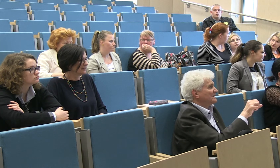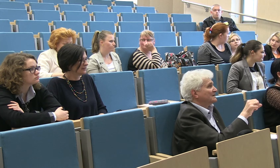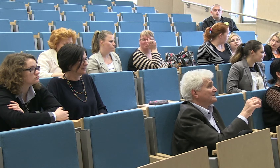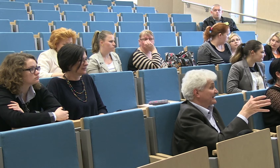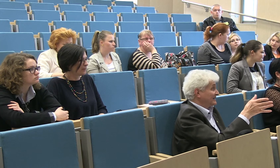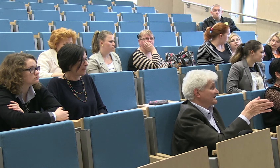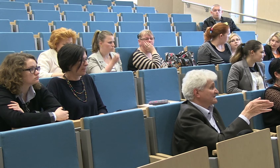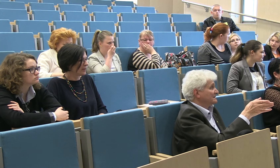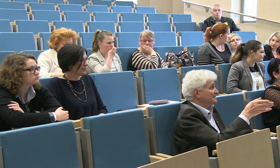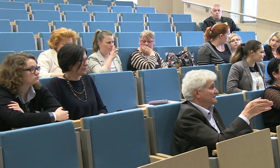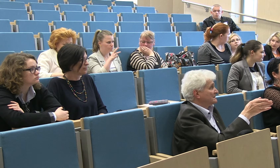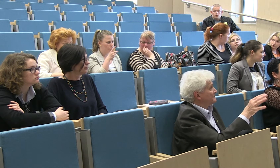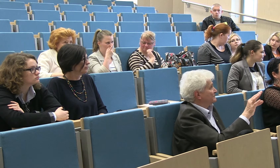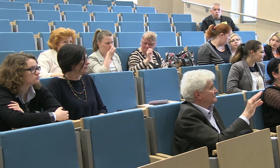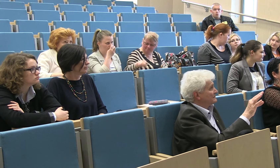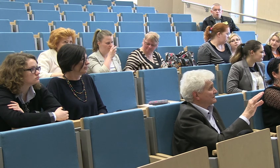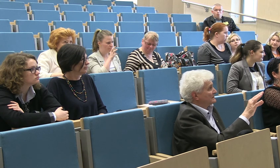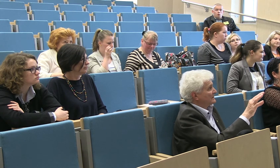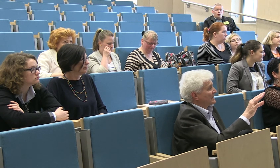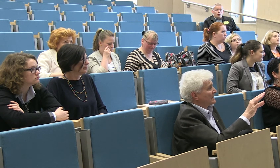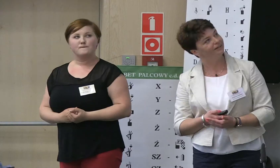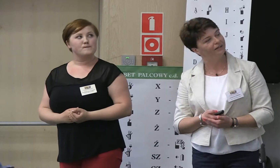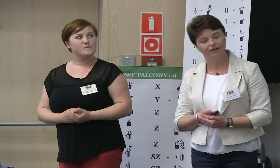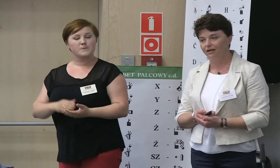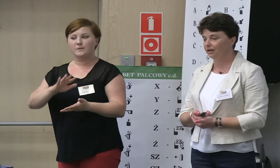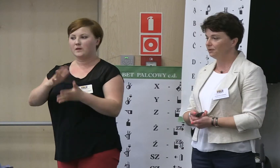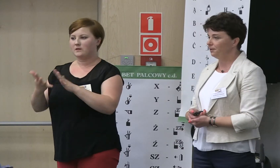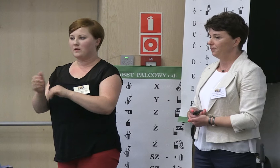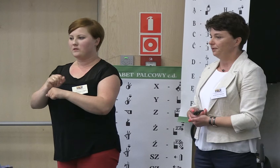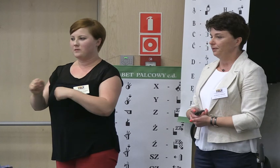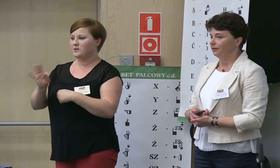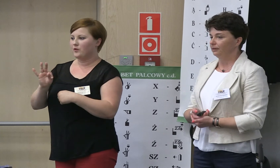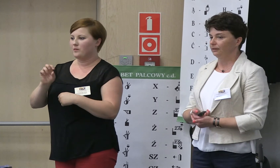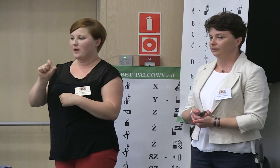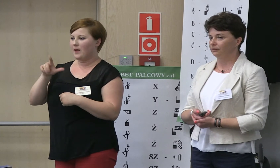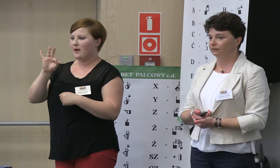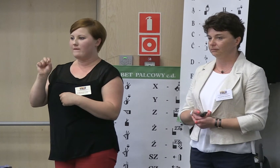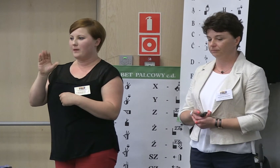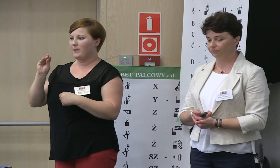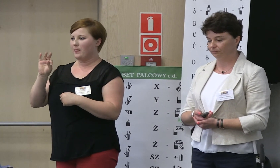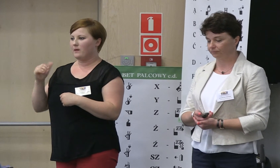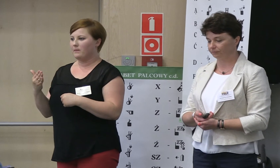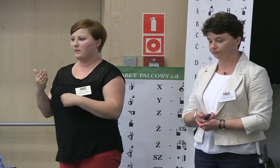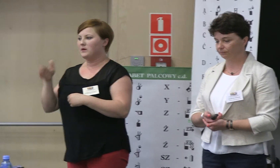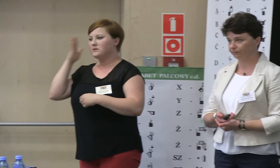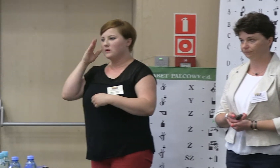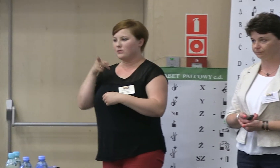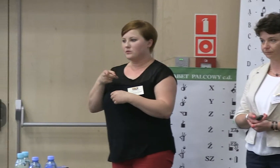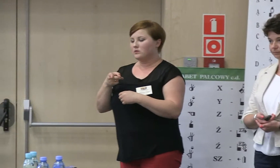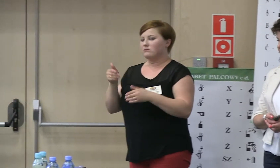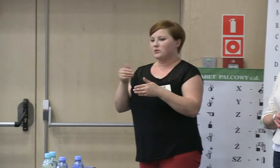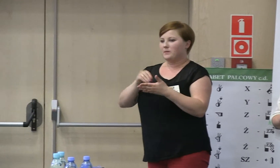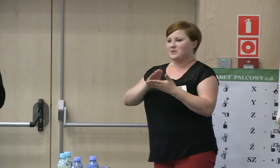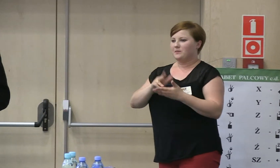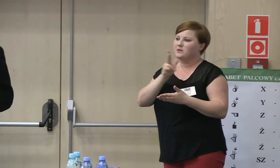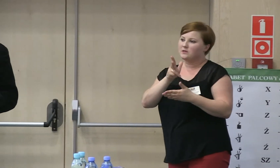sam. Jeden, taki sam? Taki sam. Jest jeden. Zasady są takie same. Proszę Państwa, jest swoistym alfabetem. Znając ten alfabet, możemy zapisać